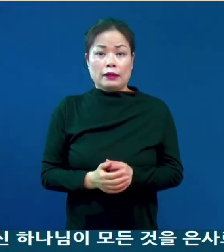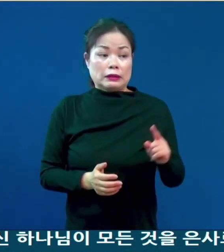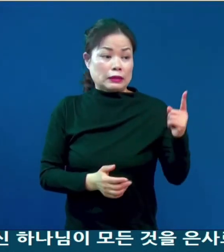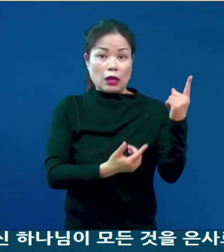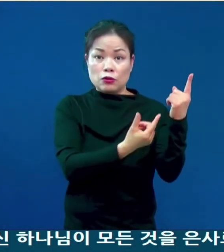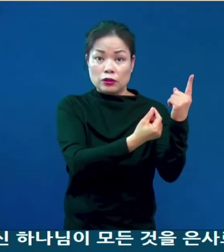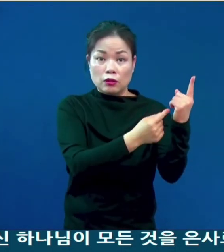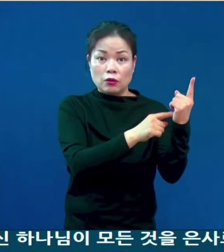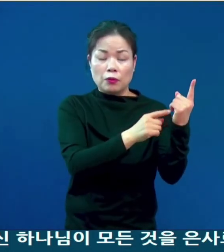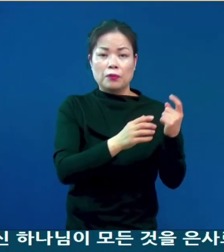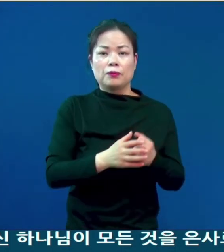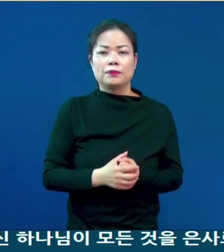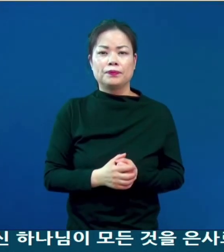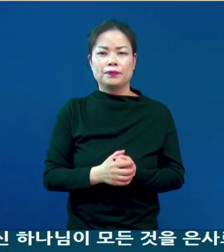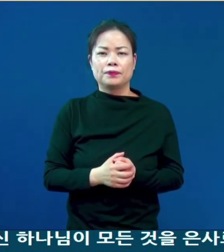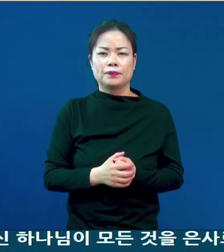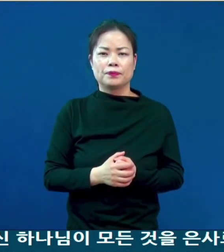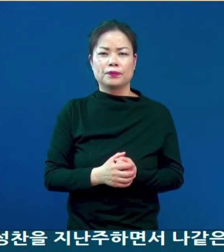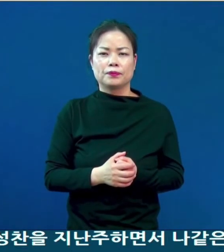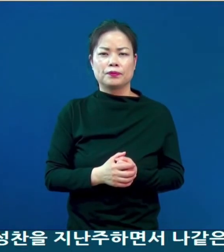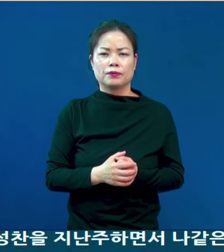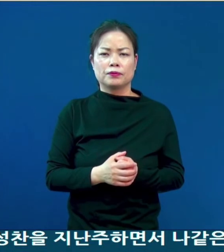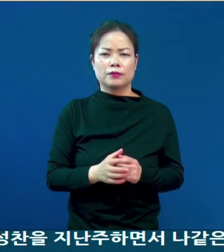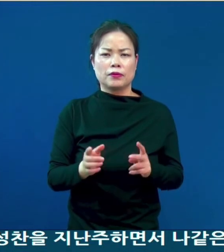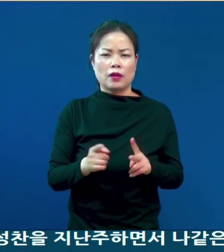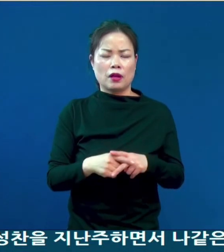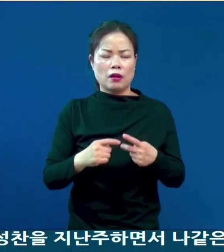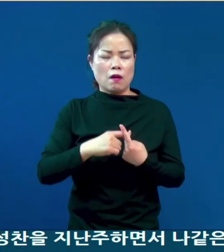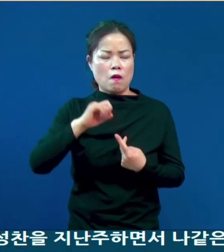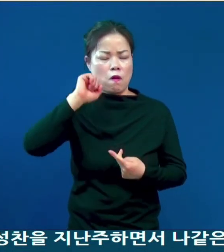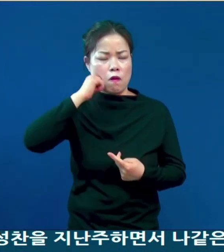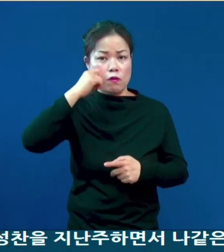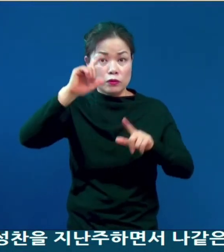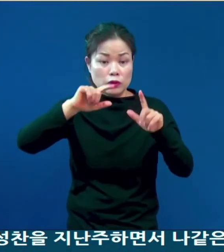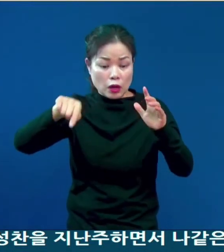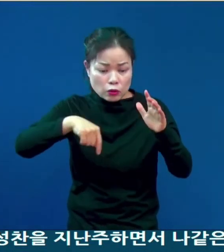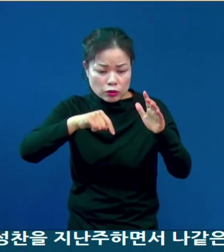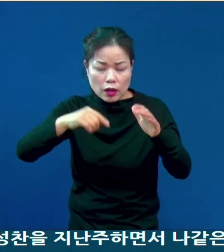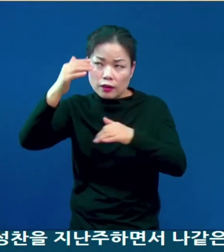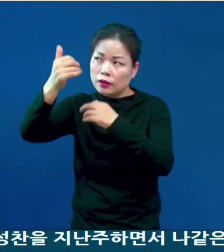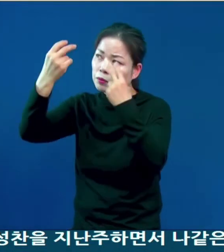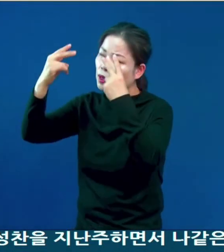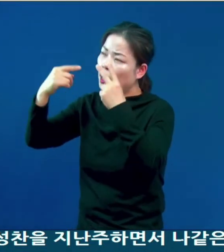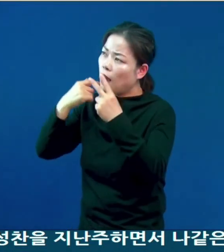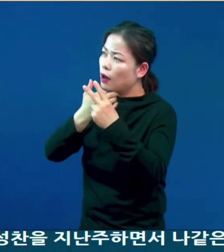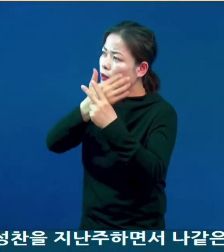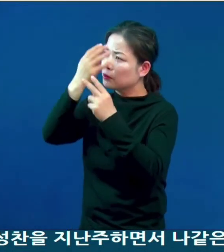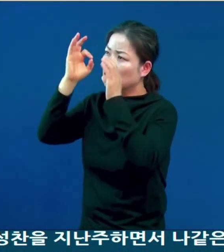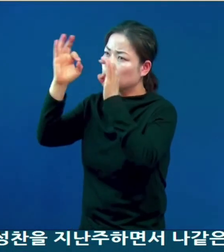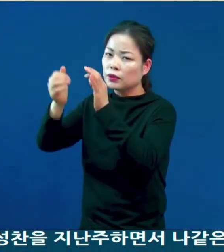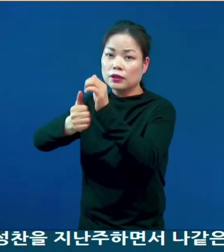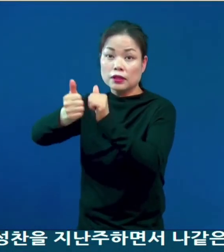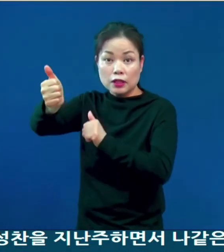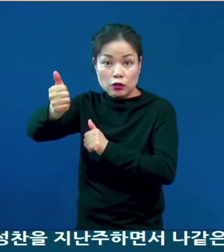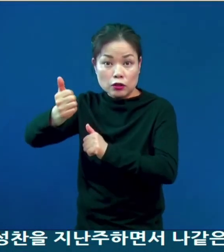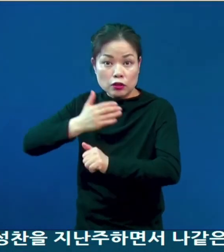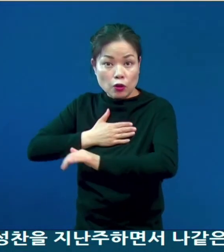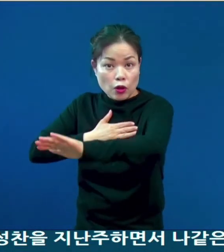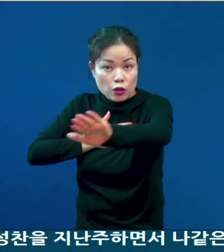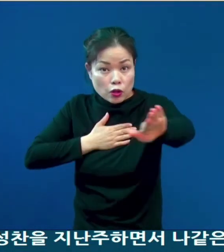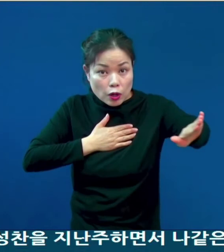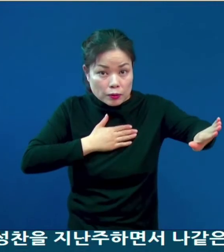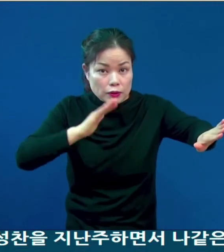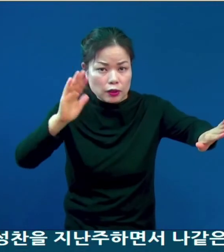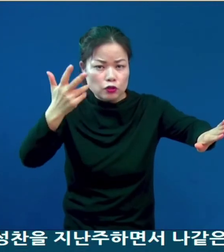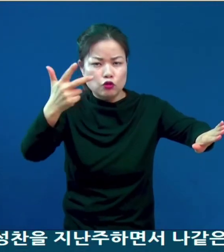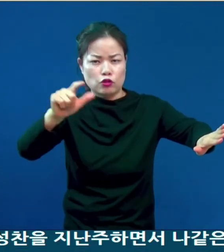다윗처럼 이해할 수 없는 현실 속에서도 하나님의 아름다움을 바라보시며 능히 승리하며 사시는 저와 여러분